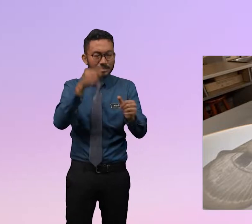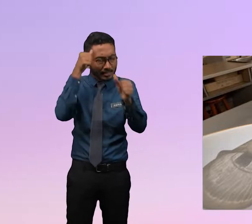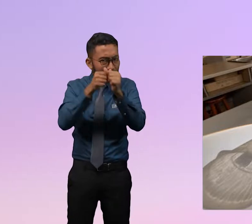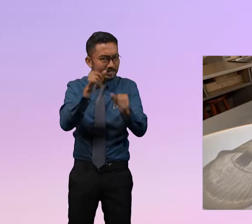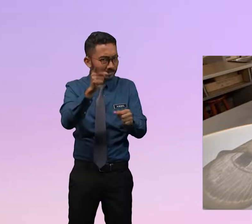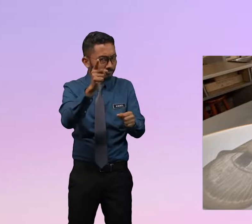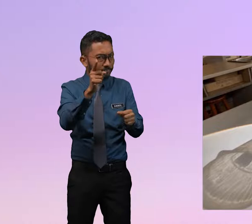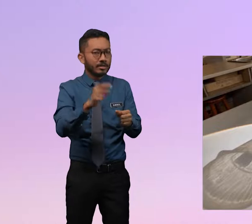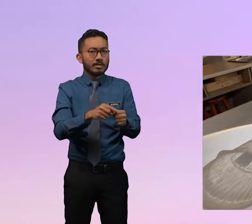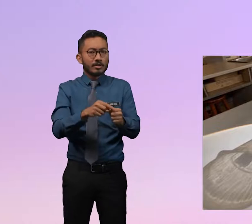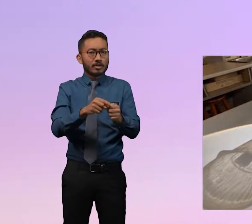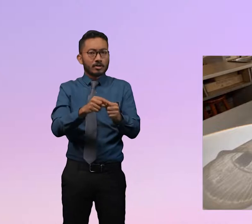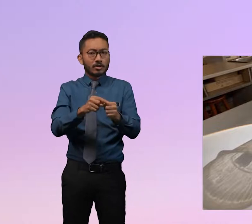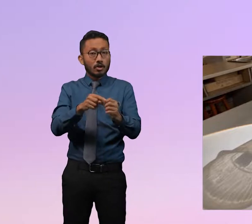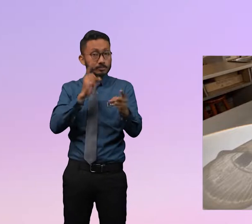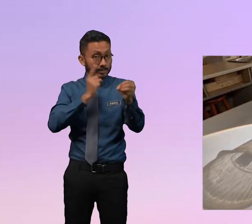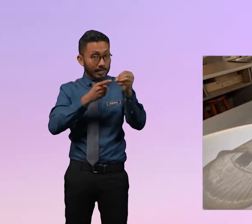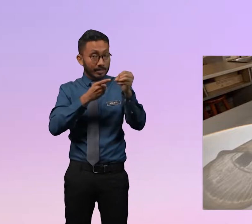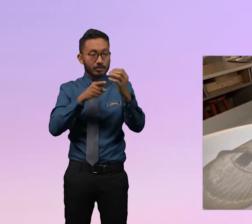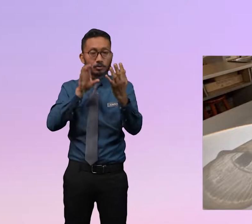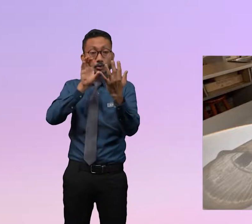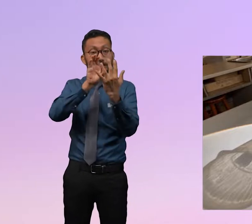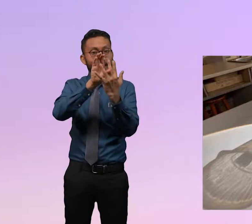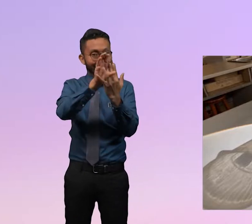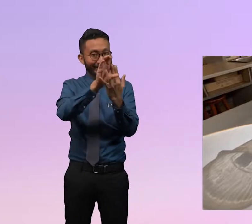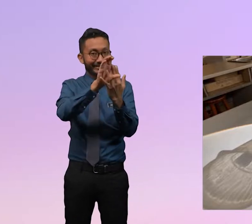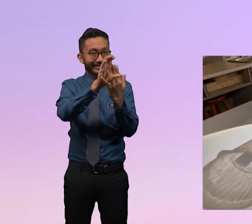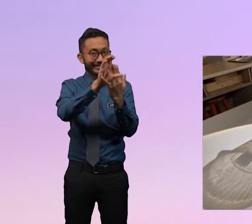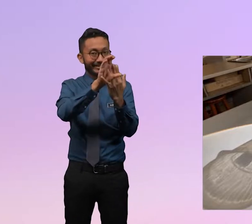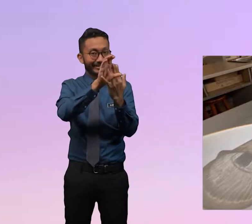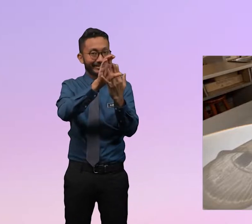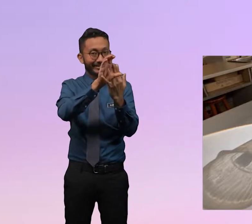Nah, ya. Objek rod cahaya.